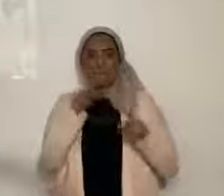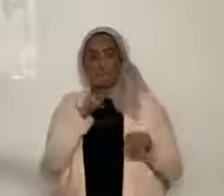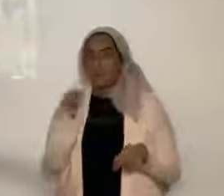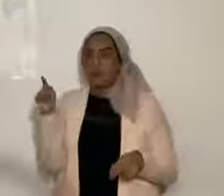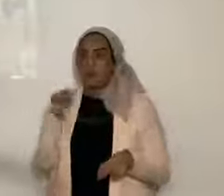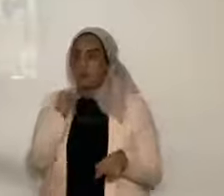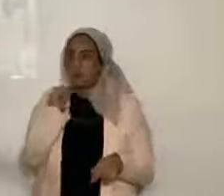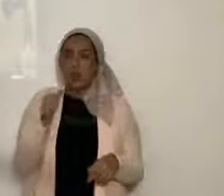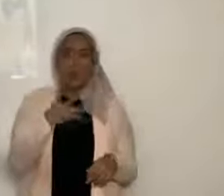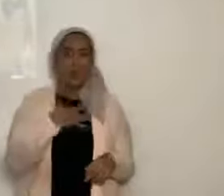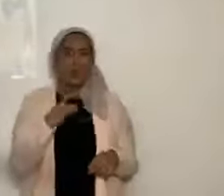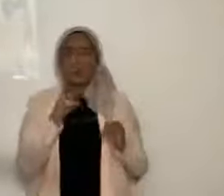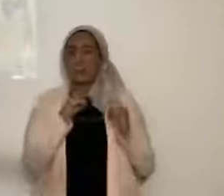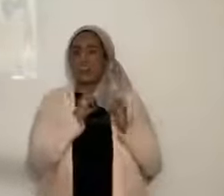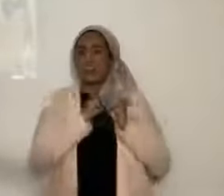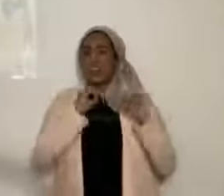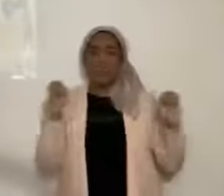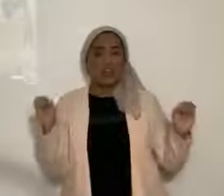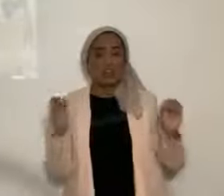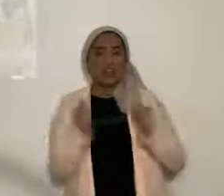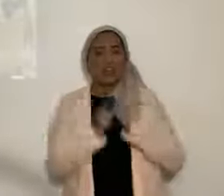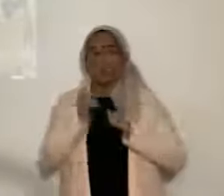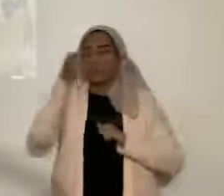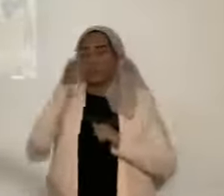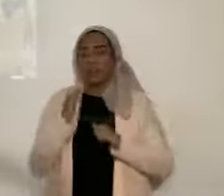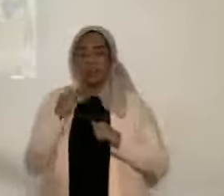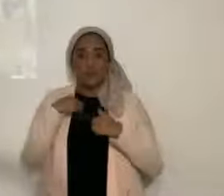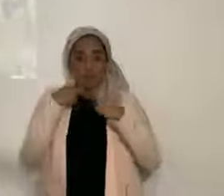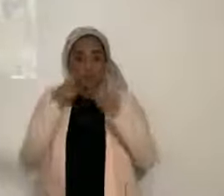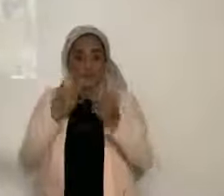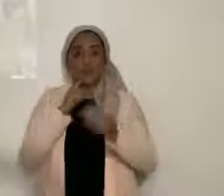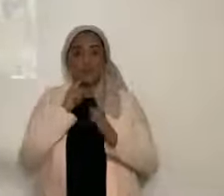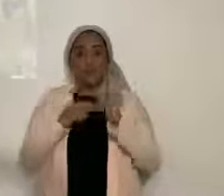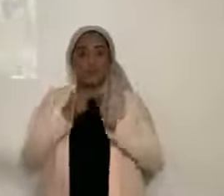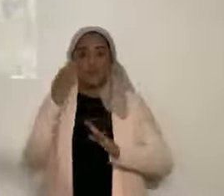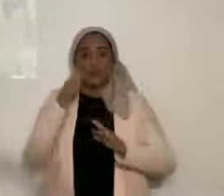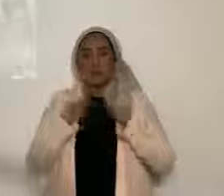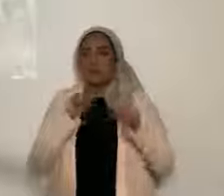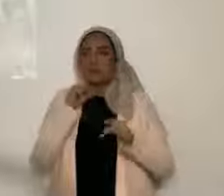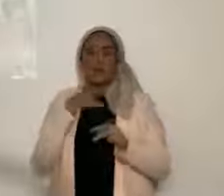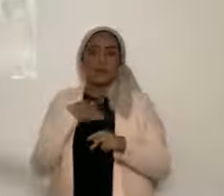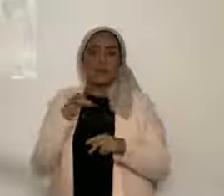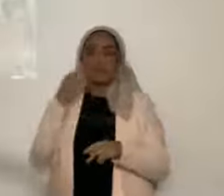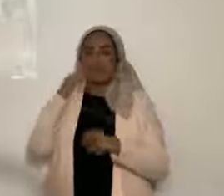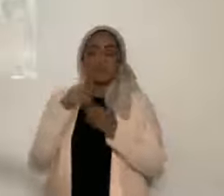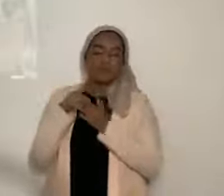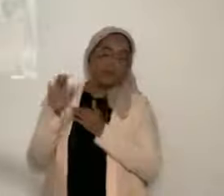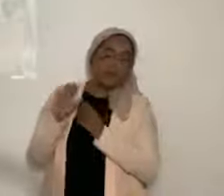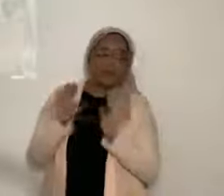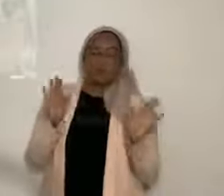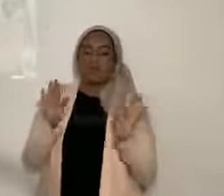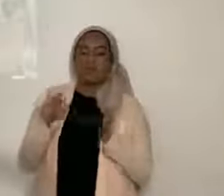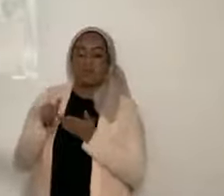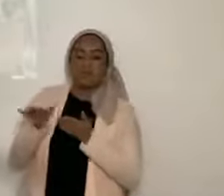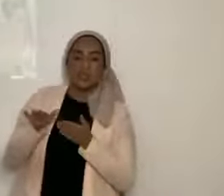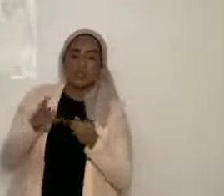quiere nada con Dios. Lo estoy diciendo tal cual. No quieren nada. No quieren